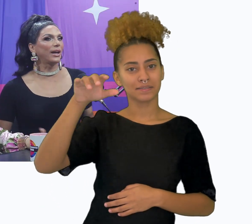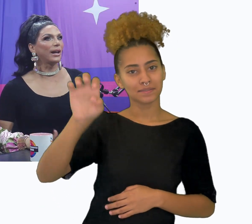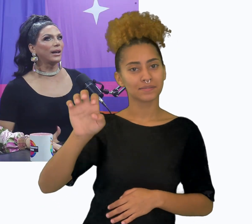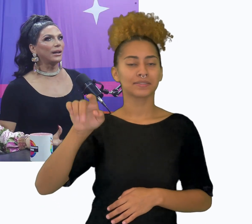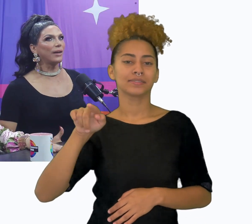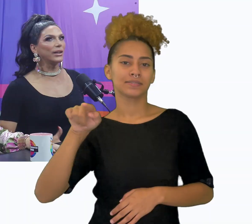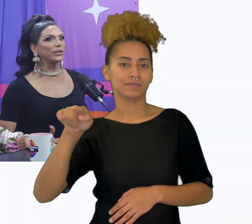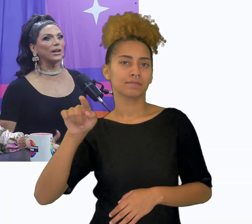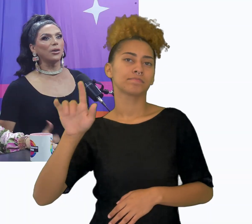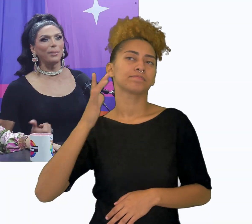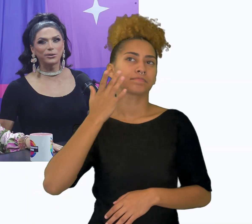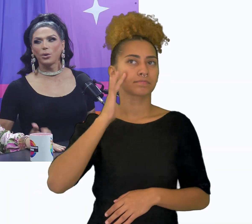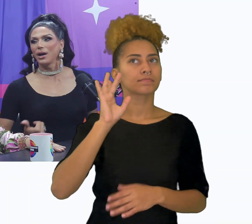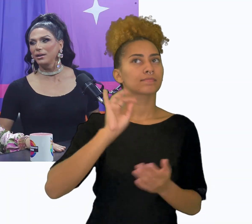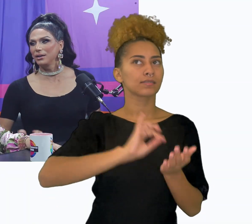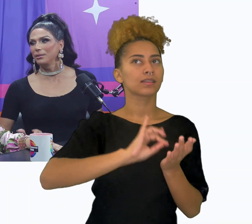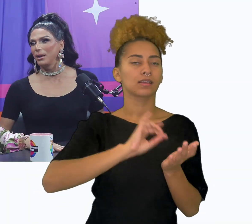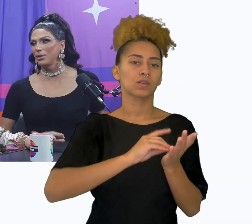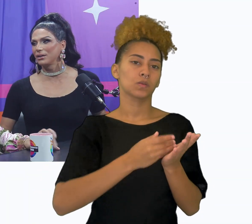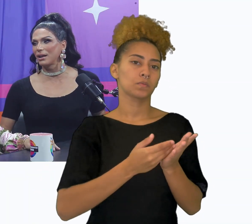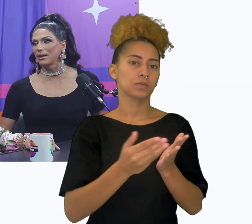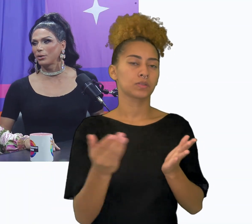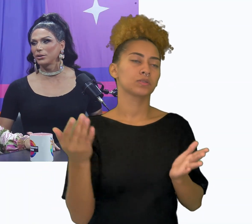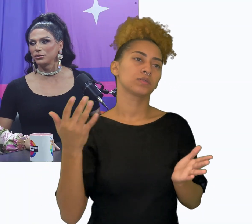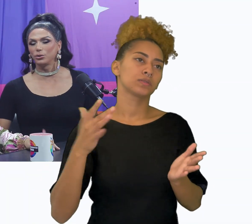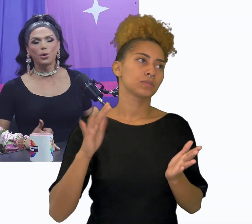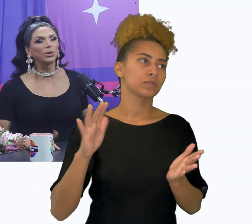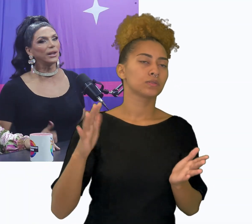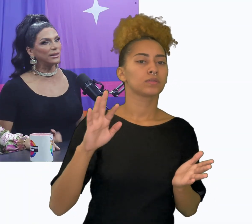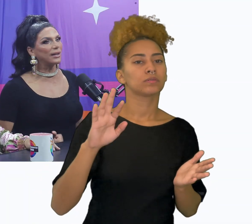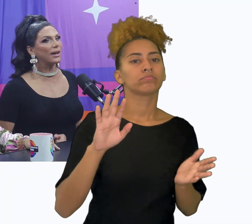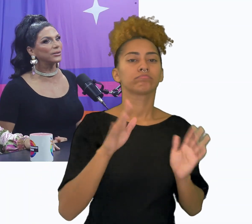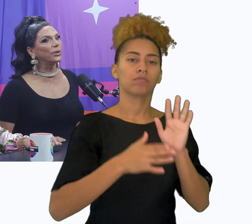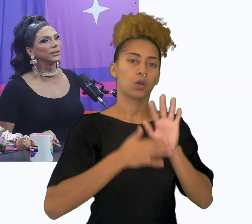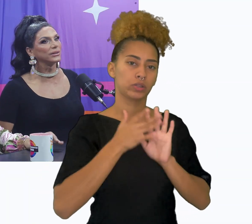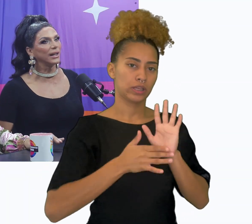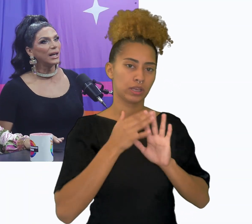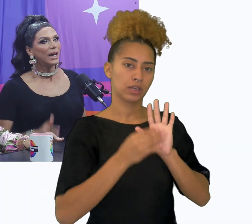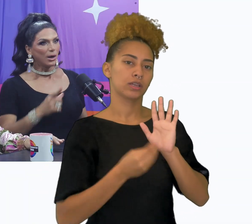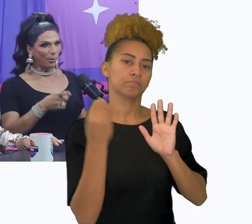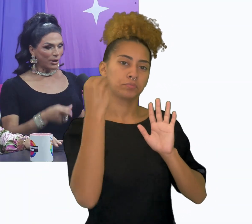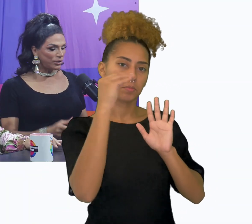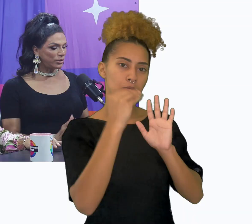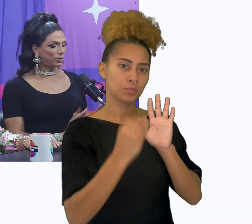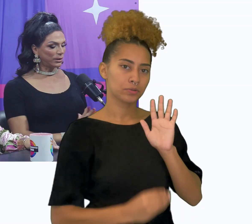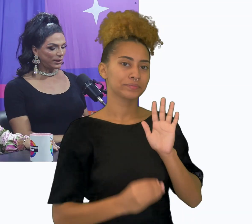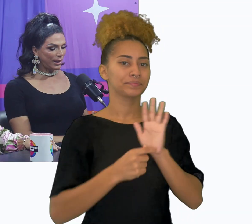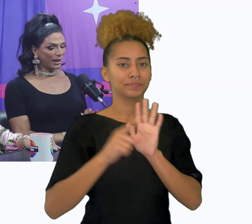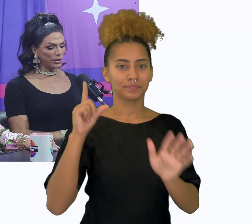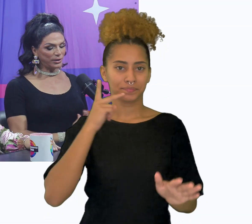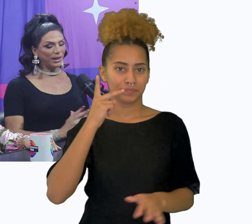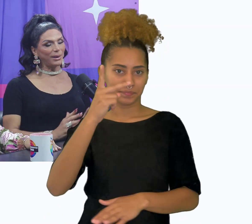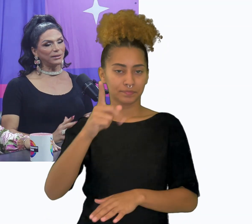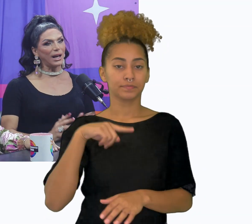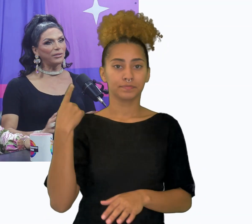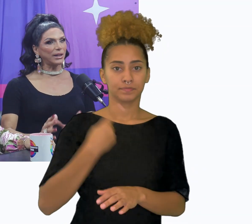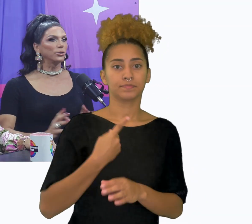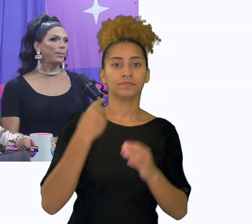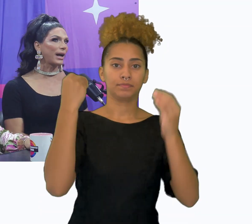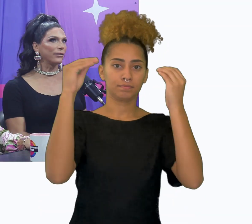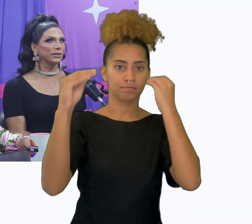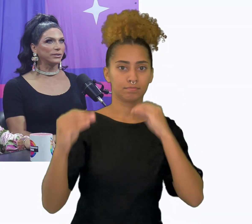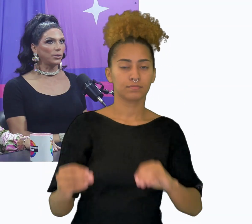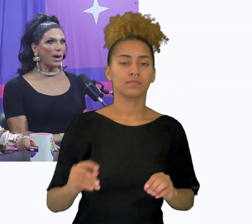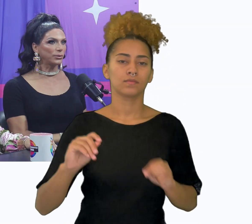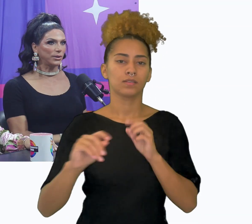teve essa... A verdade, ela começou ali, meio que na coisa do roteirizar as coisas, né? Como eu já tinha dito antes, a gente segmentava, cada